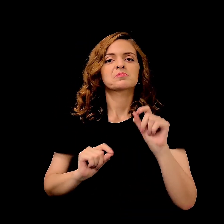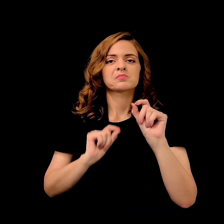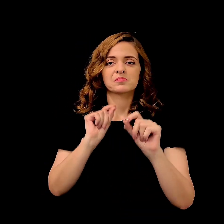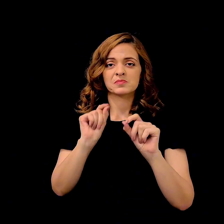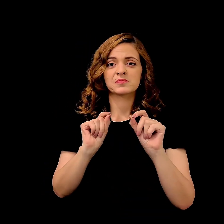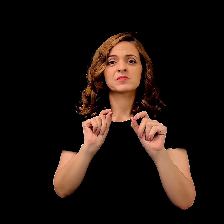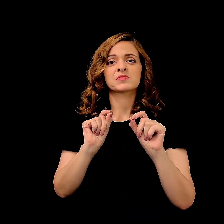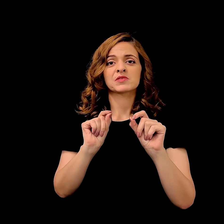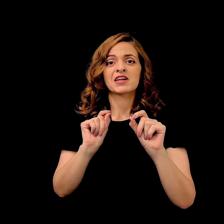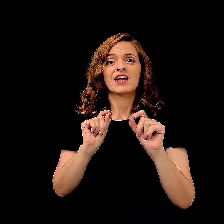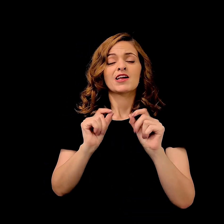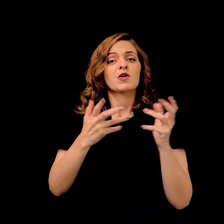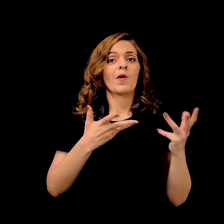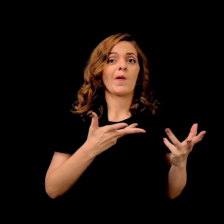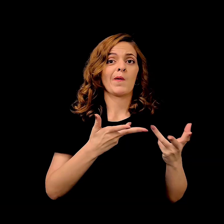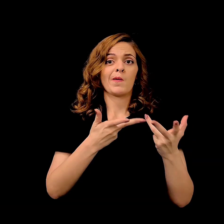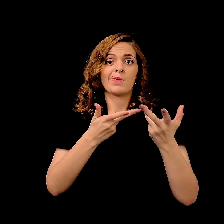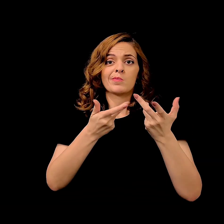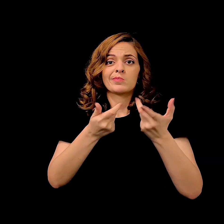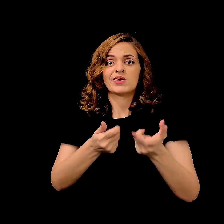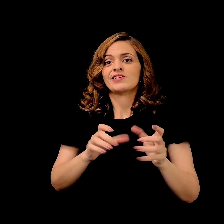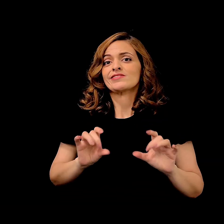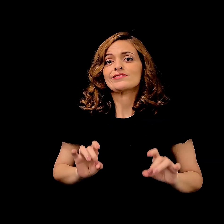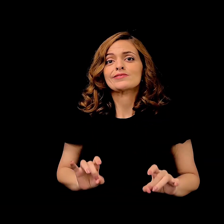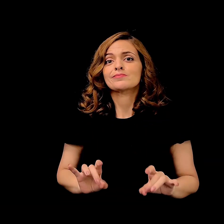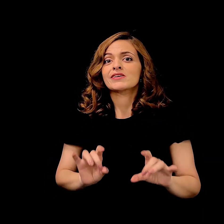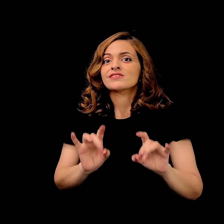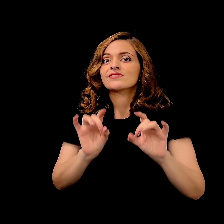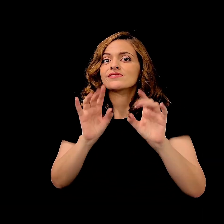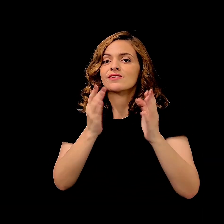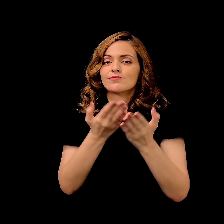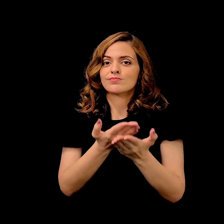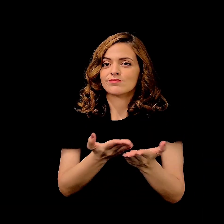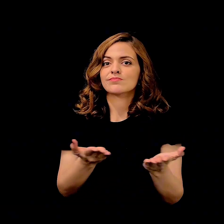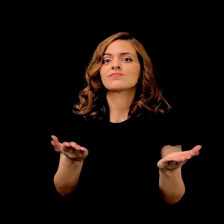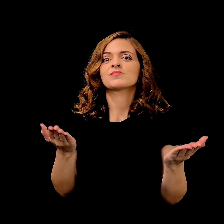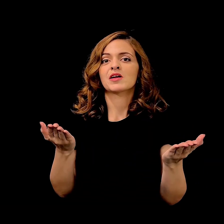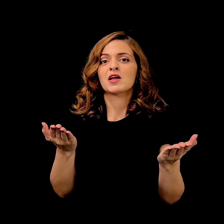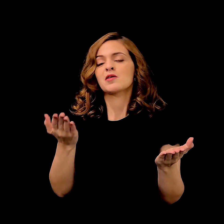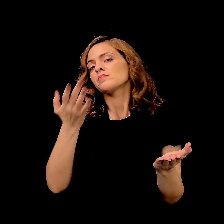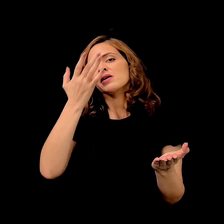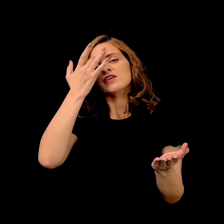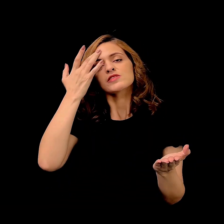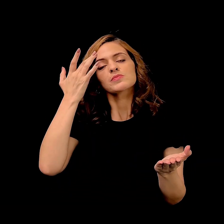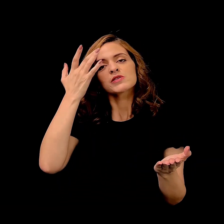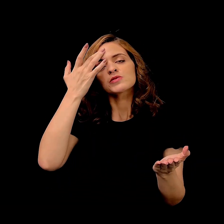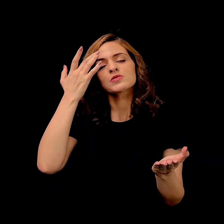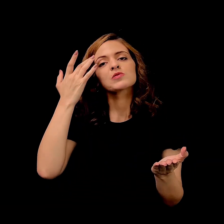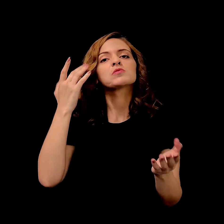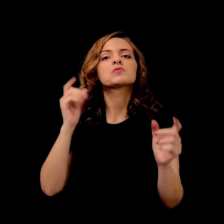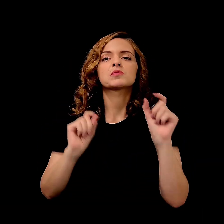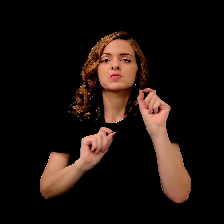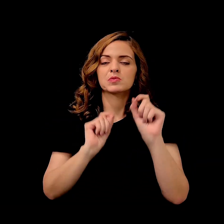para fazer um convite especial para as pessoas